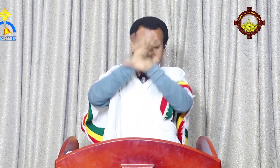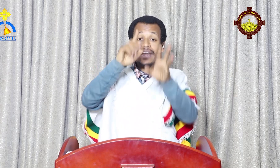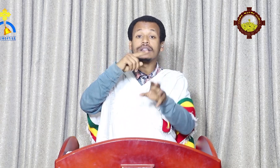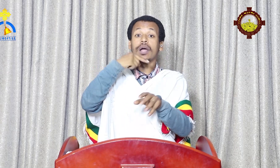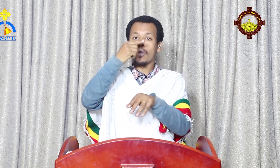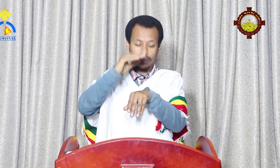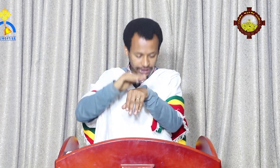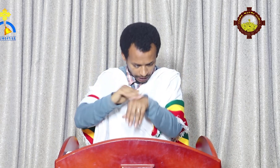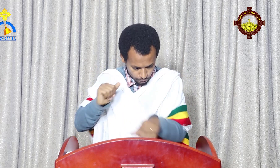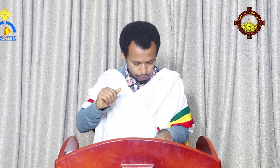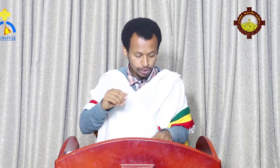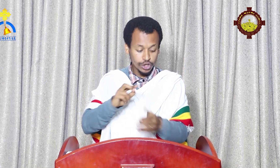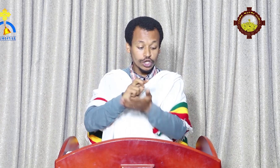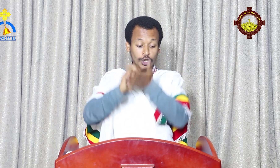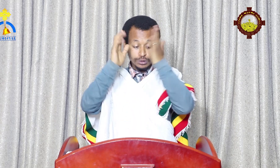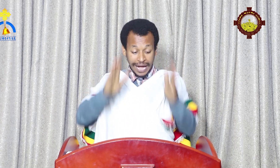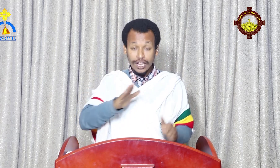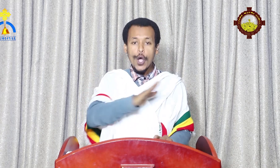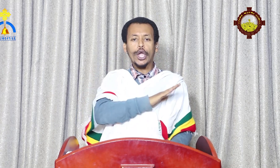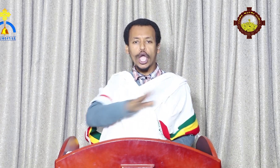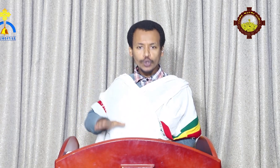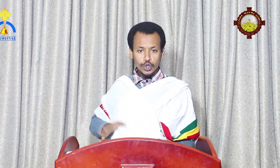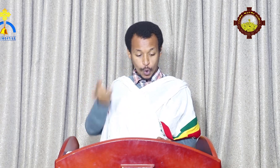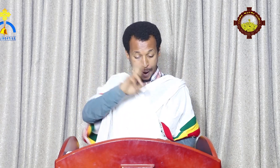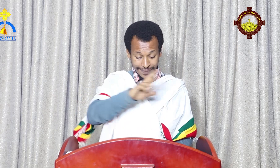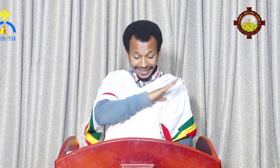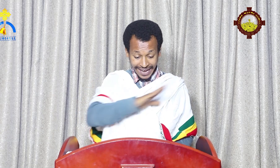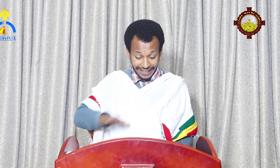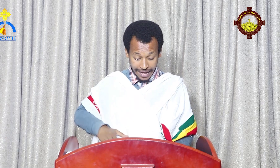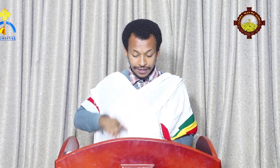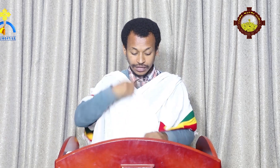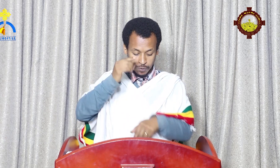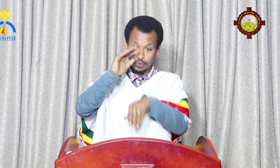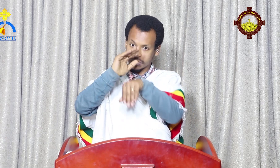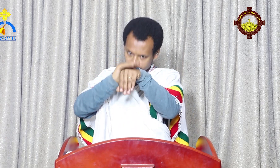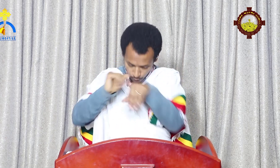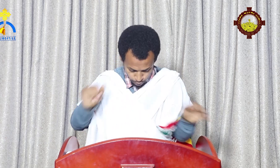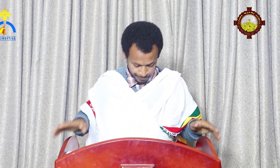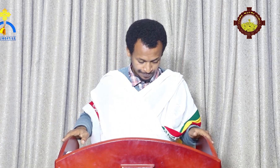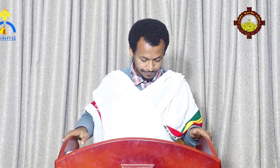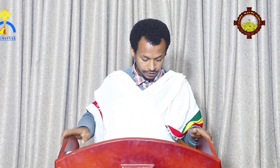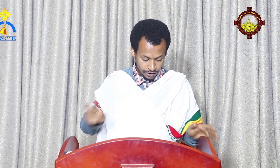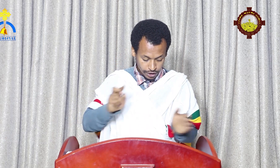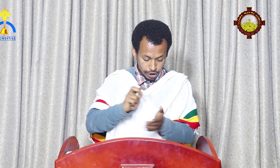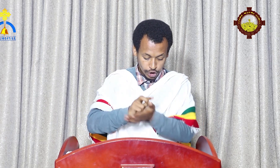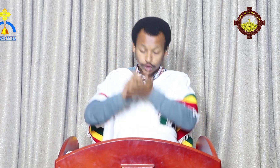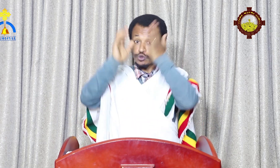ብርሃን ተብለው ይጠራሉ። ቅዱሳን ጌቶች ወይም ጌታ ተብለው ይጠራሉ።